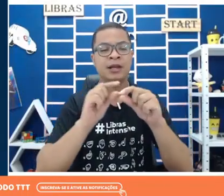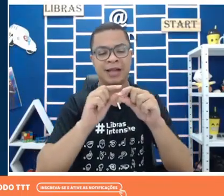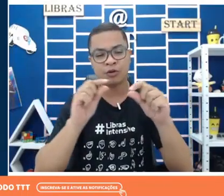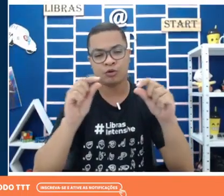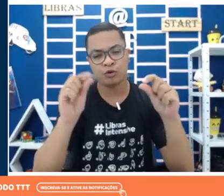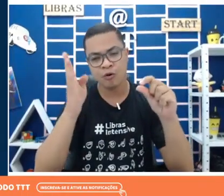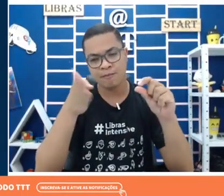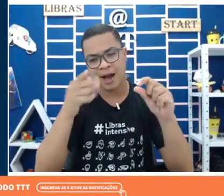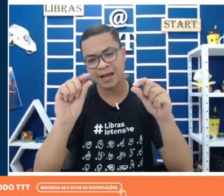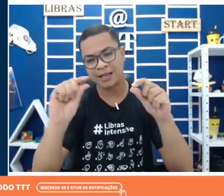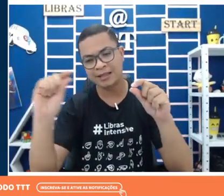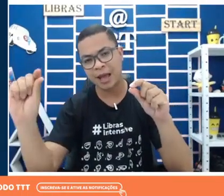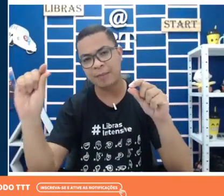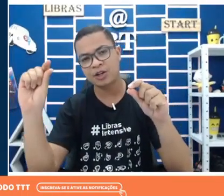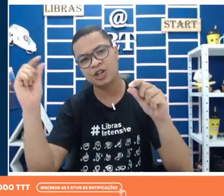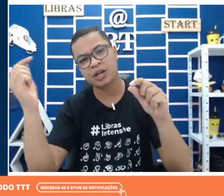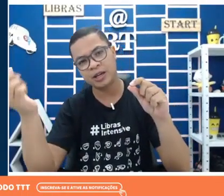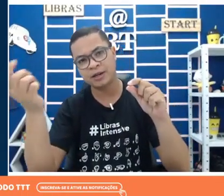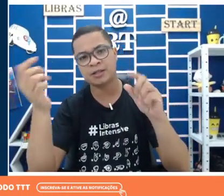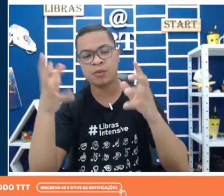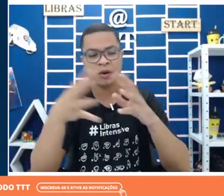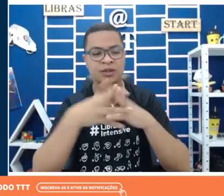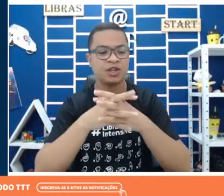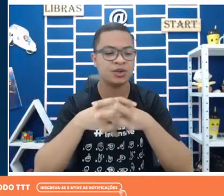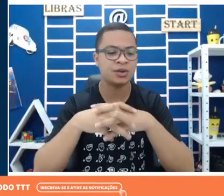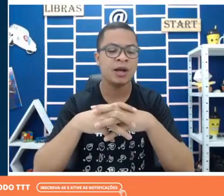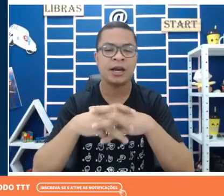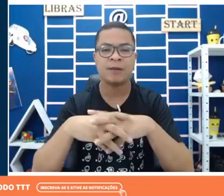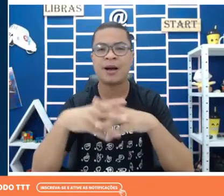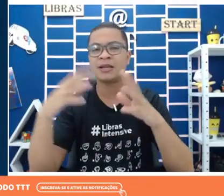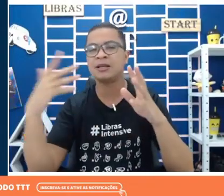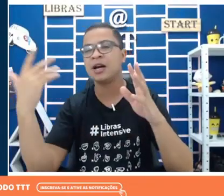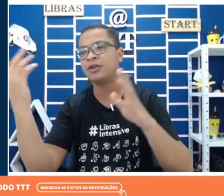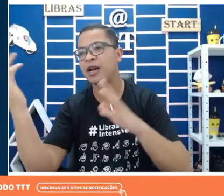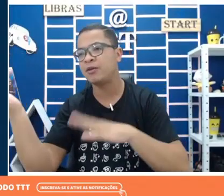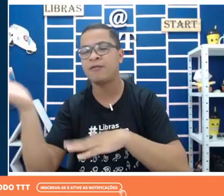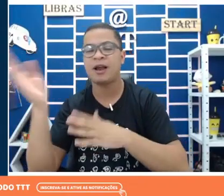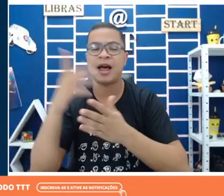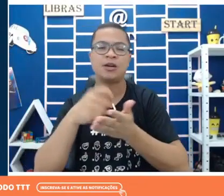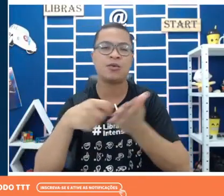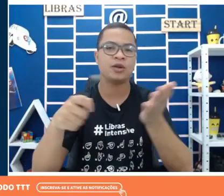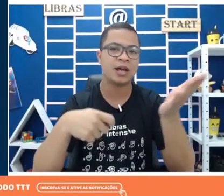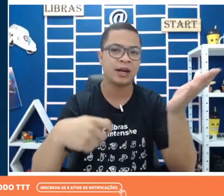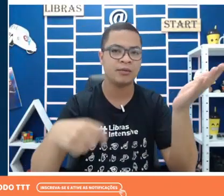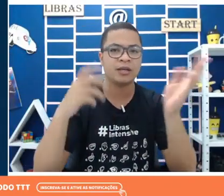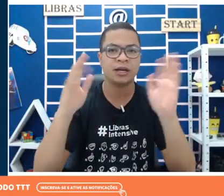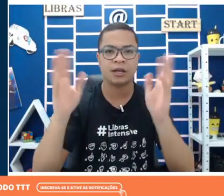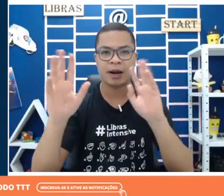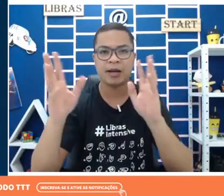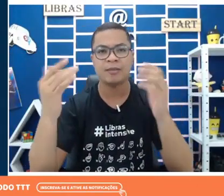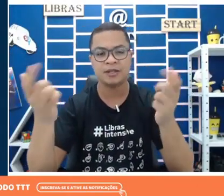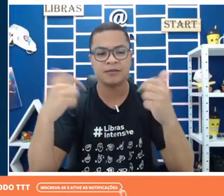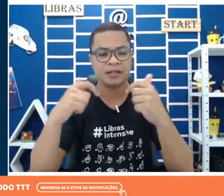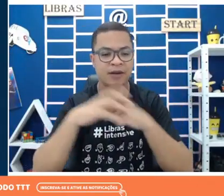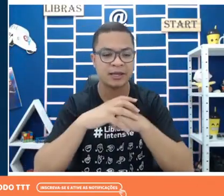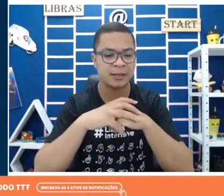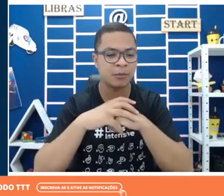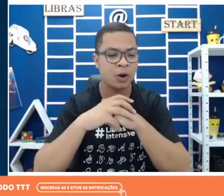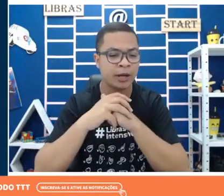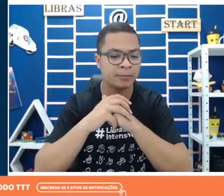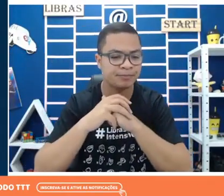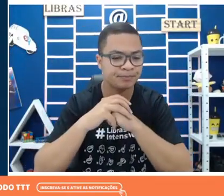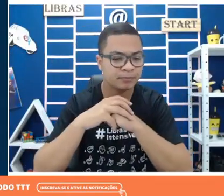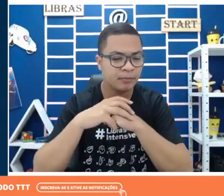lá. Tradutor / intérprete de Libras, por causa disso. Ele passa tanto da língua falada quanto da língua escrita para Libras e